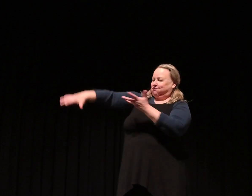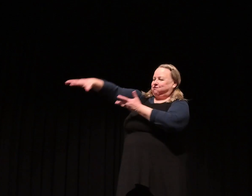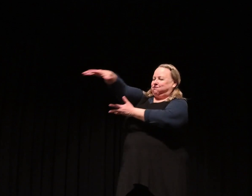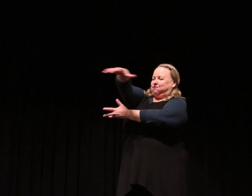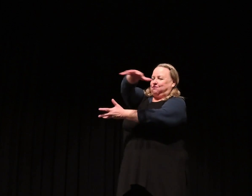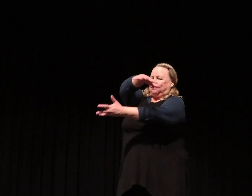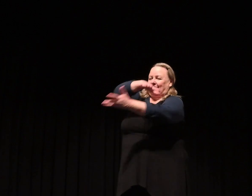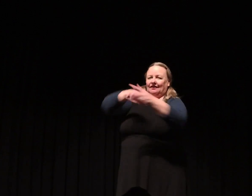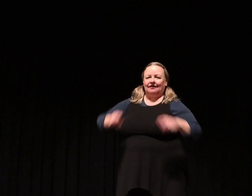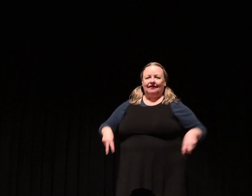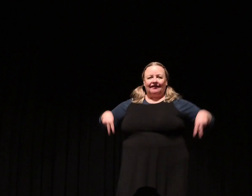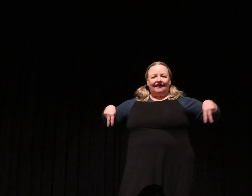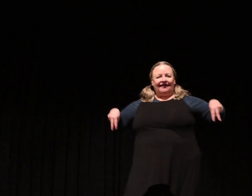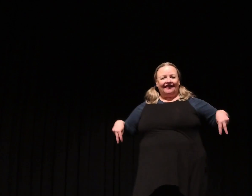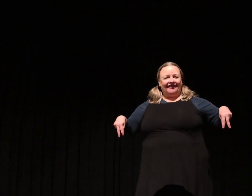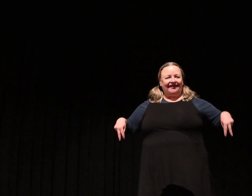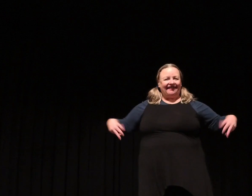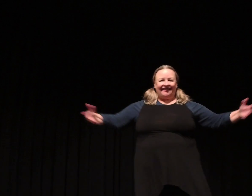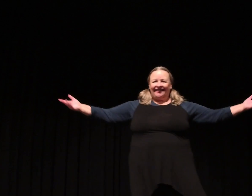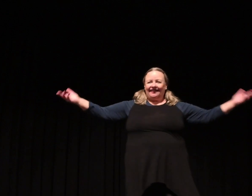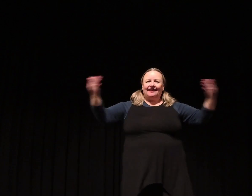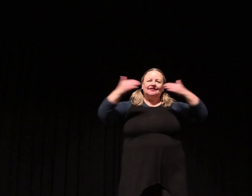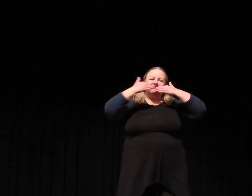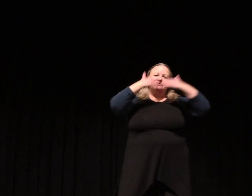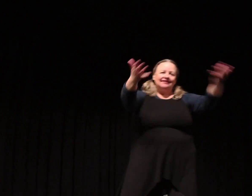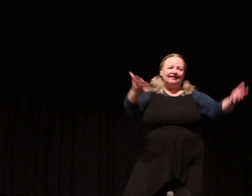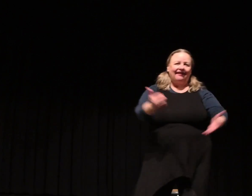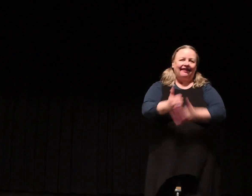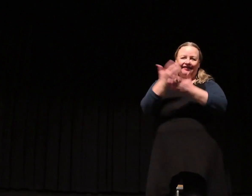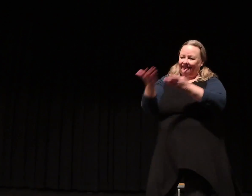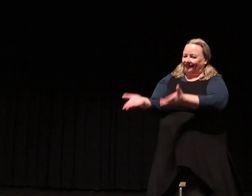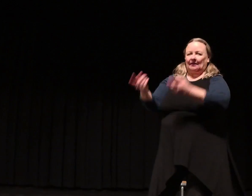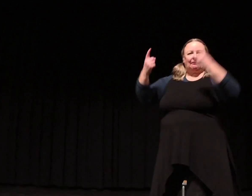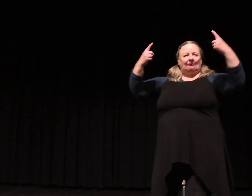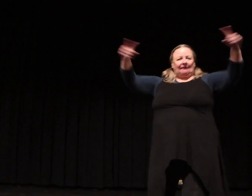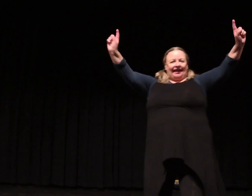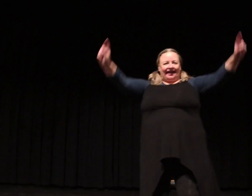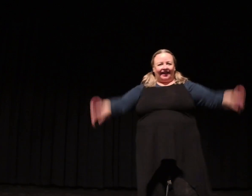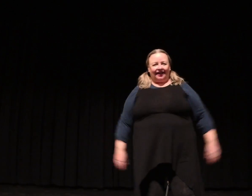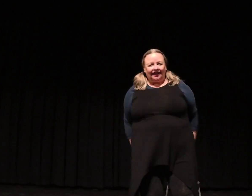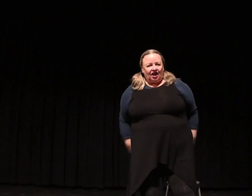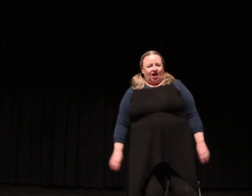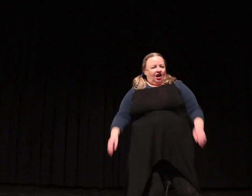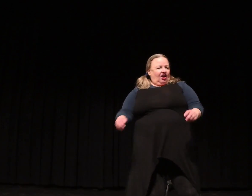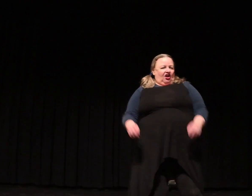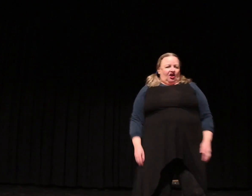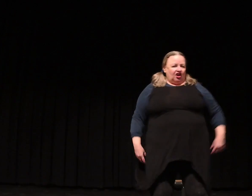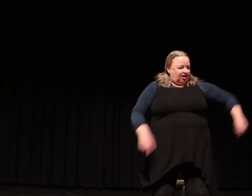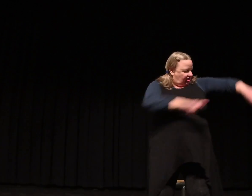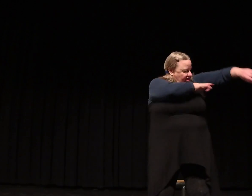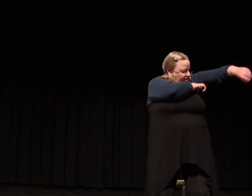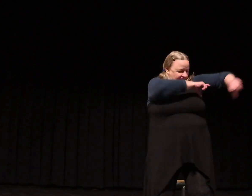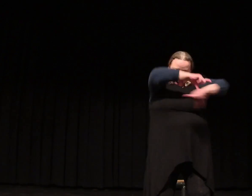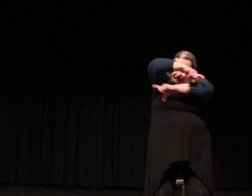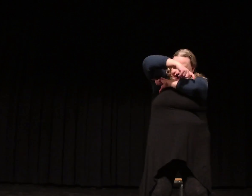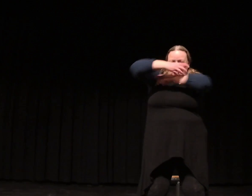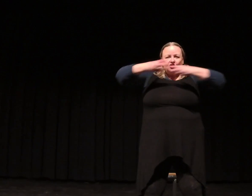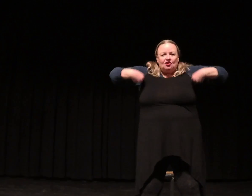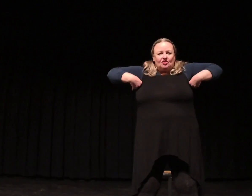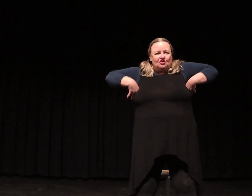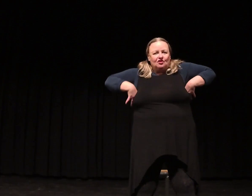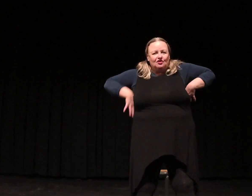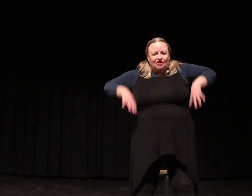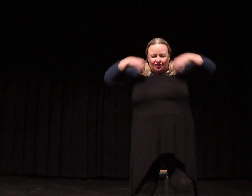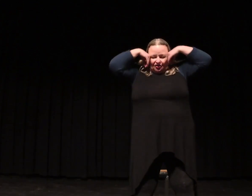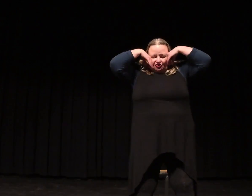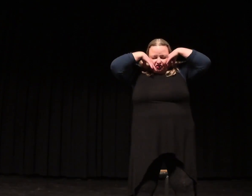Ah! Toute la boucane. Ah, voilà. Ben, merci de m'avoir aidé. On l'a finalement abattu, l'arbre. Hey, je